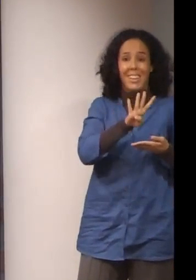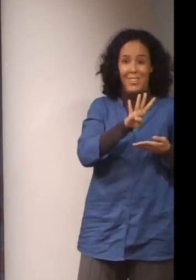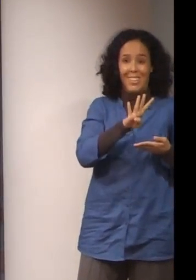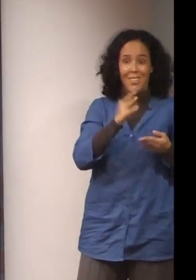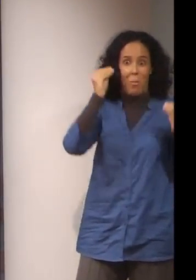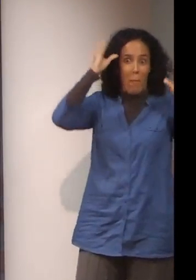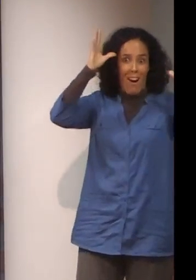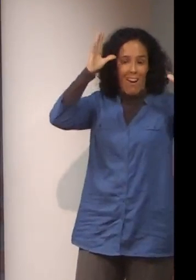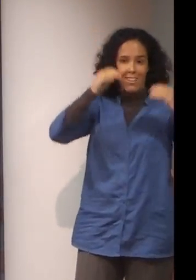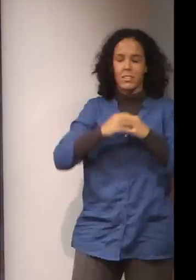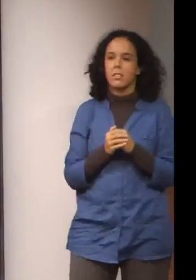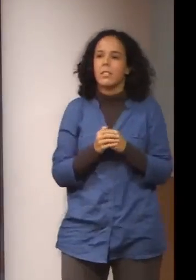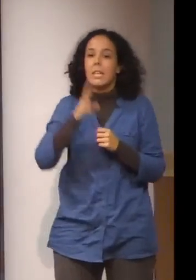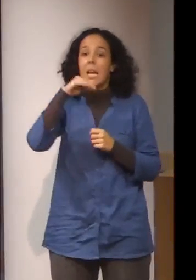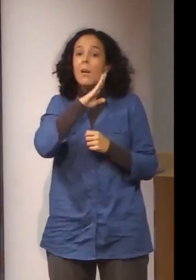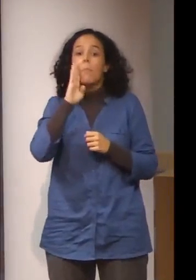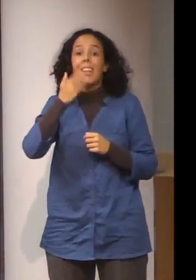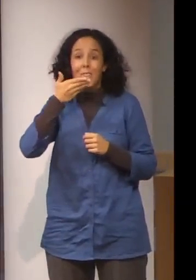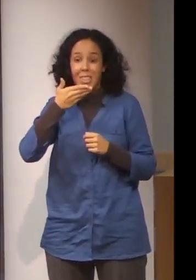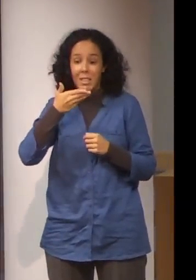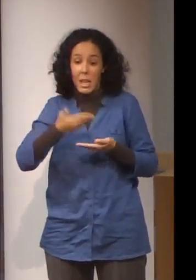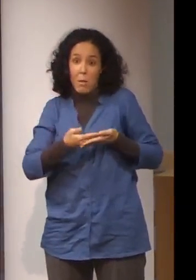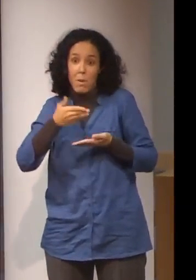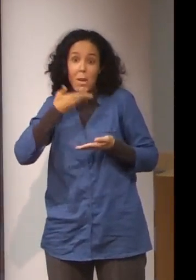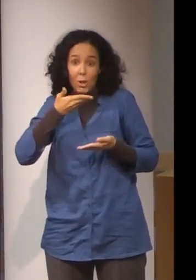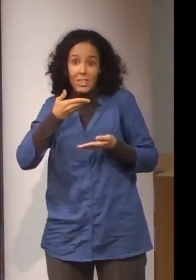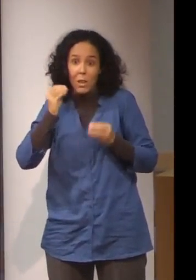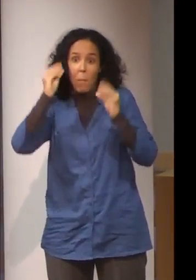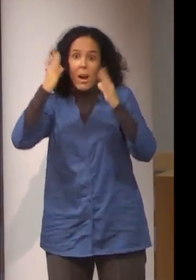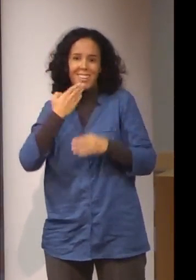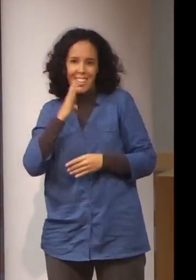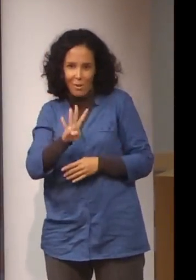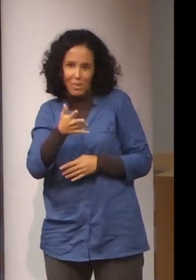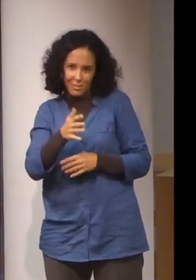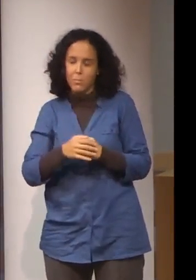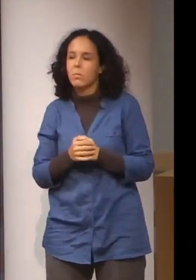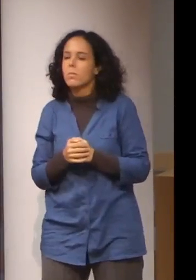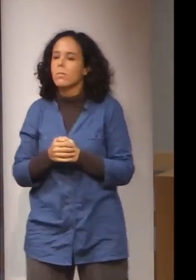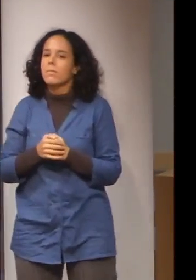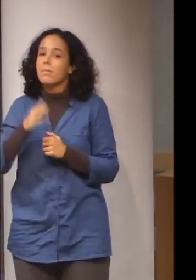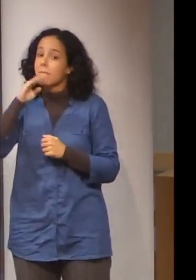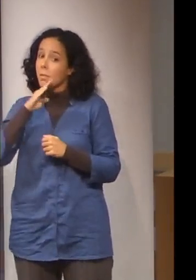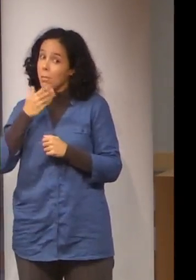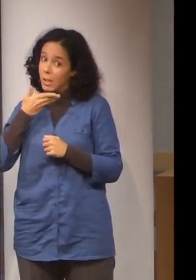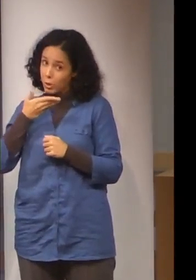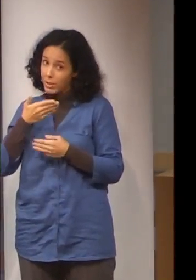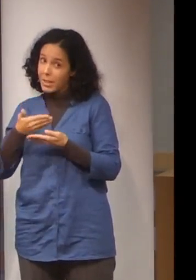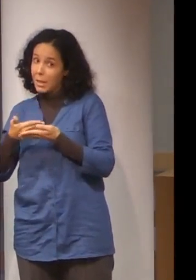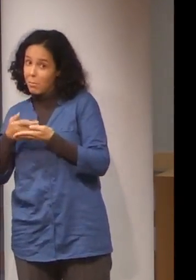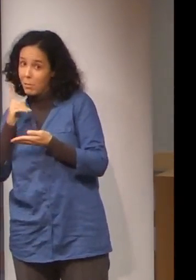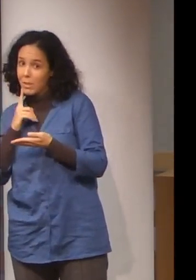Cuando los padres son sordos y el bebé es sordo y se produce ese despertar, a diferencia de